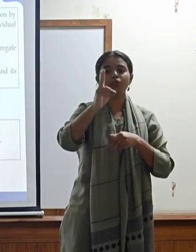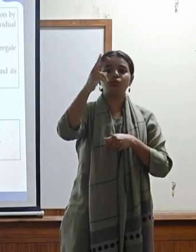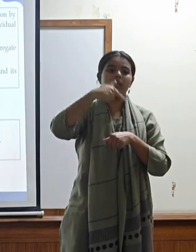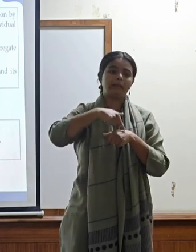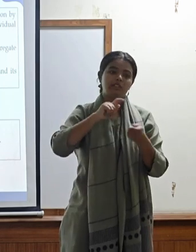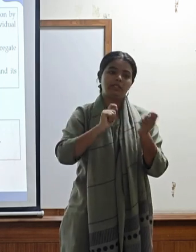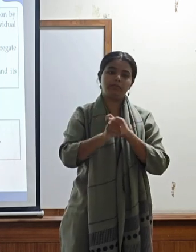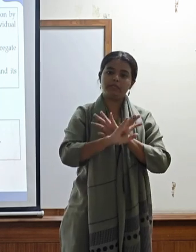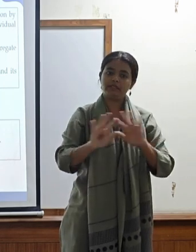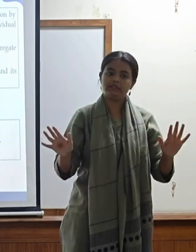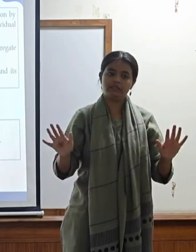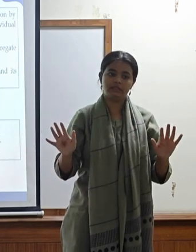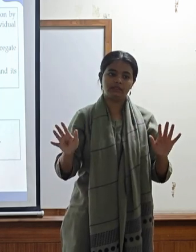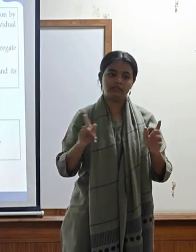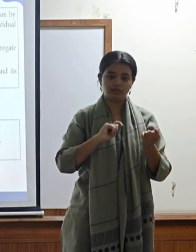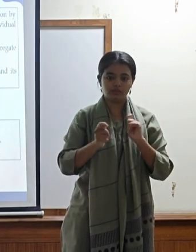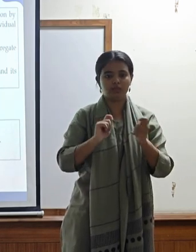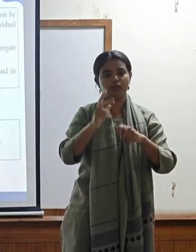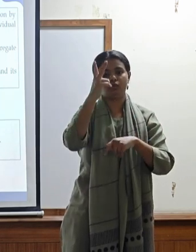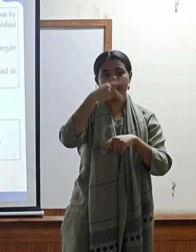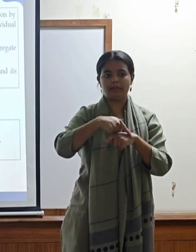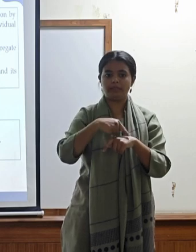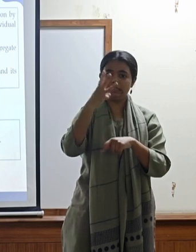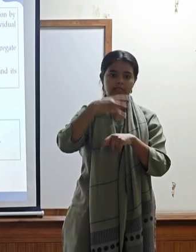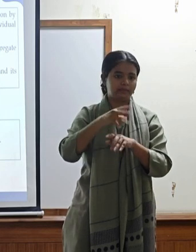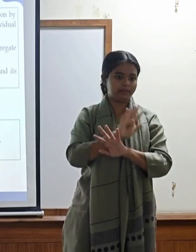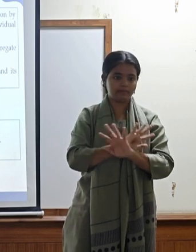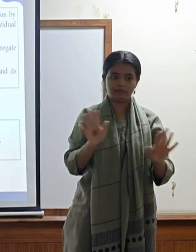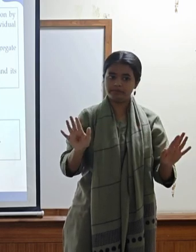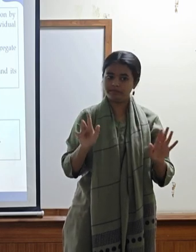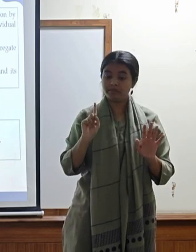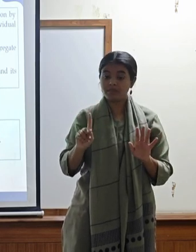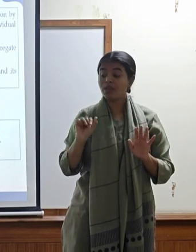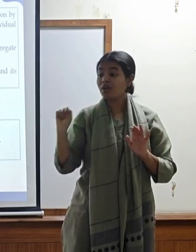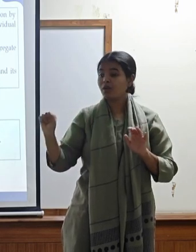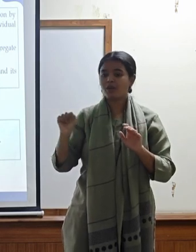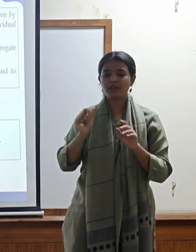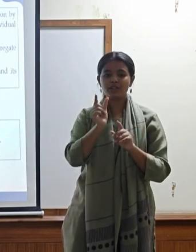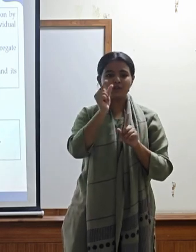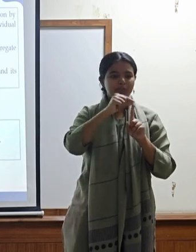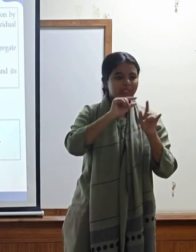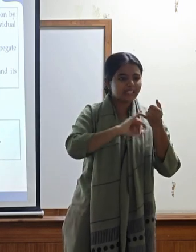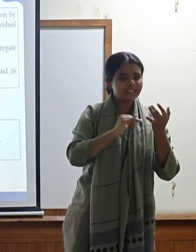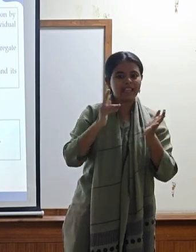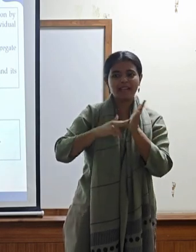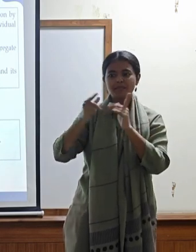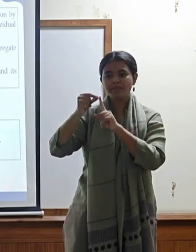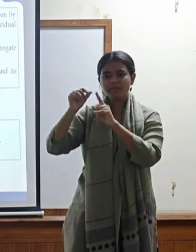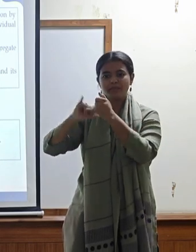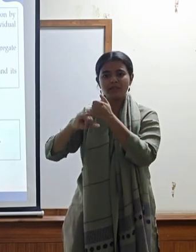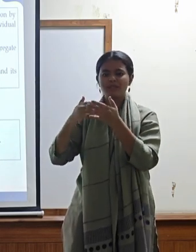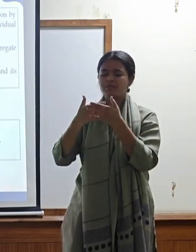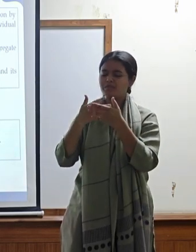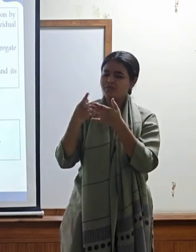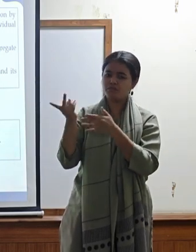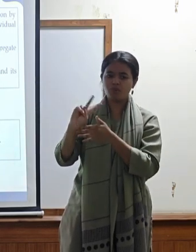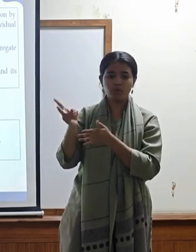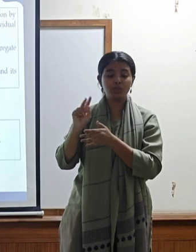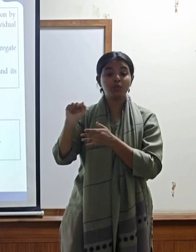और एनपीएस दोनों की आपको आपके मोबाइल ऐप पे मिल जाएगी। एनपीएस और यूपीएस का जो मोबाइल ऐप है उस